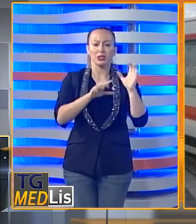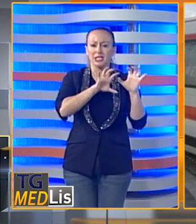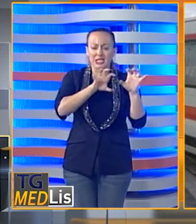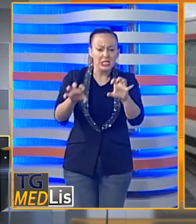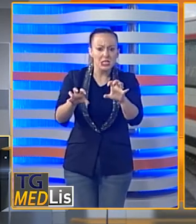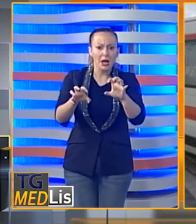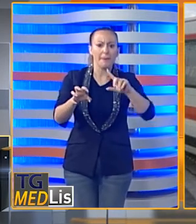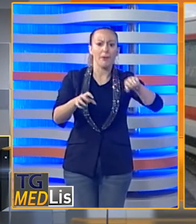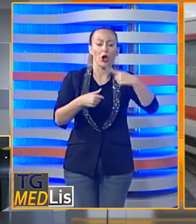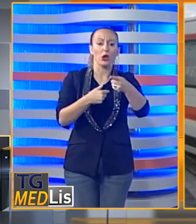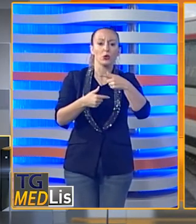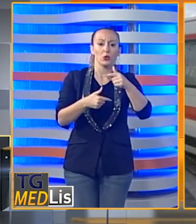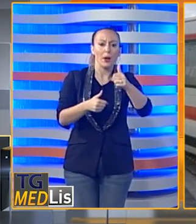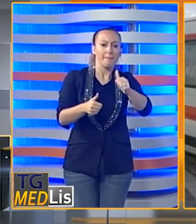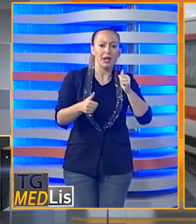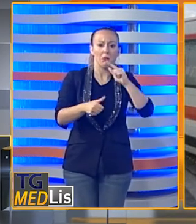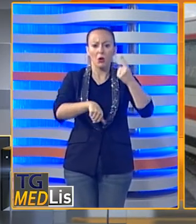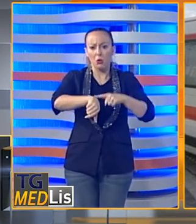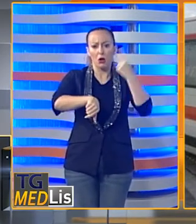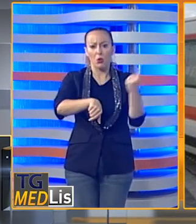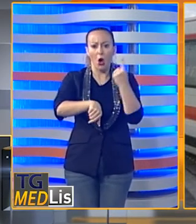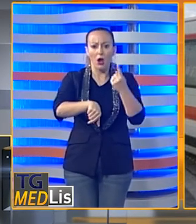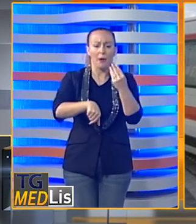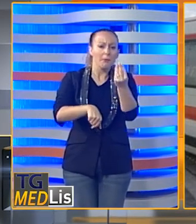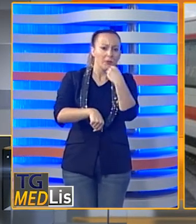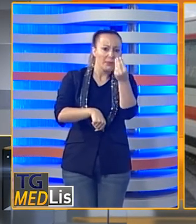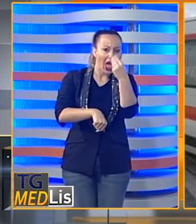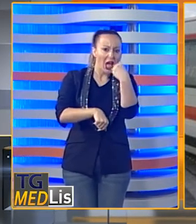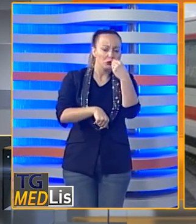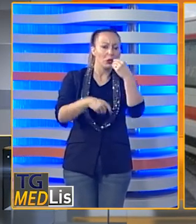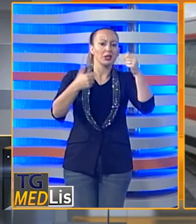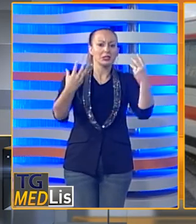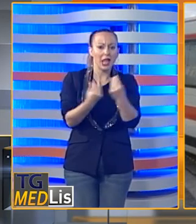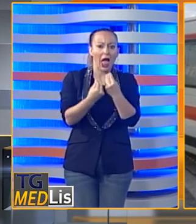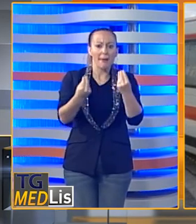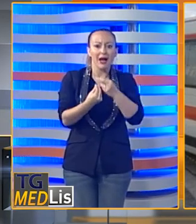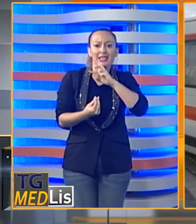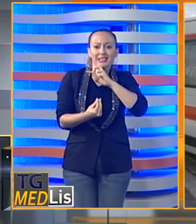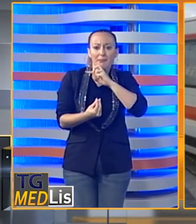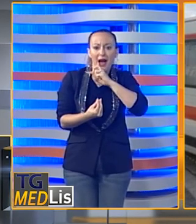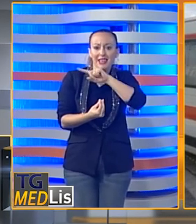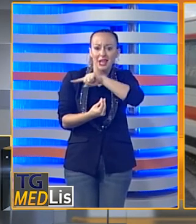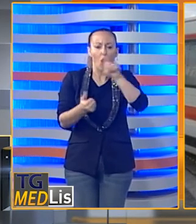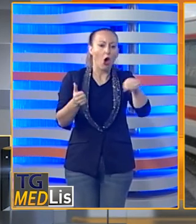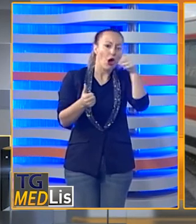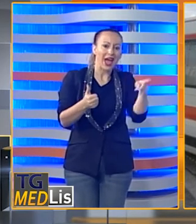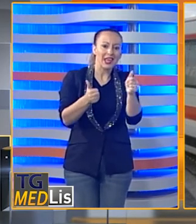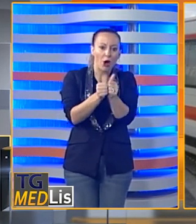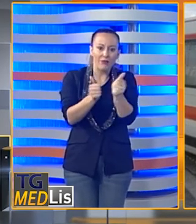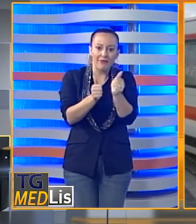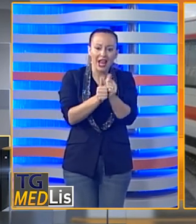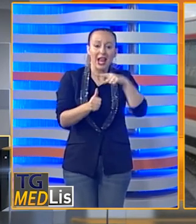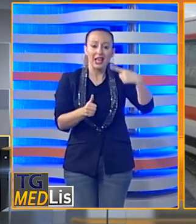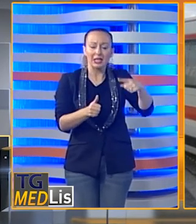stata aggredita poco prima dell'ora di pranzo dal padre del suo convivente. La prognosi